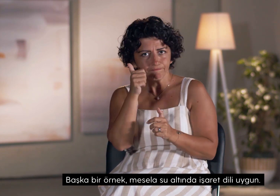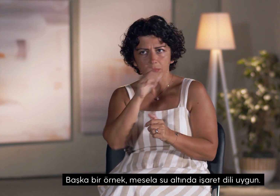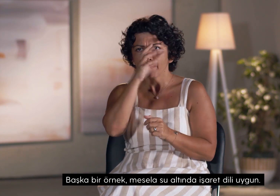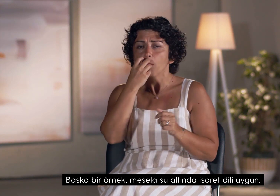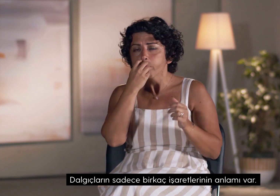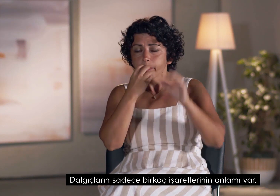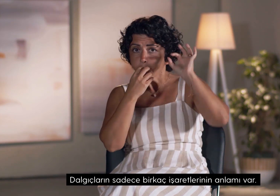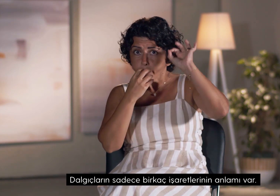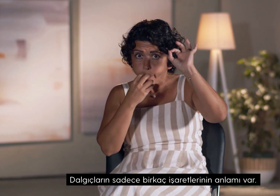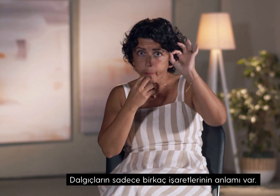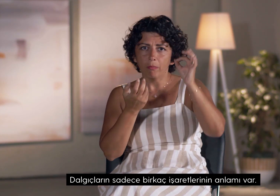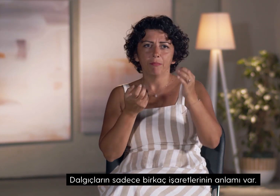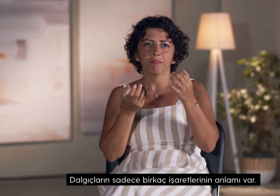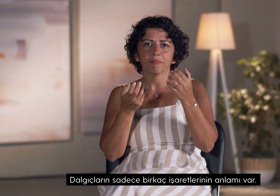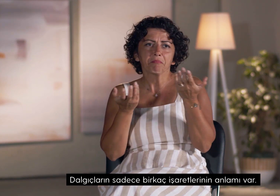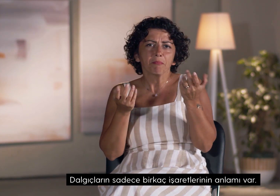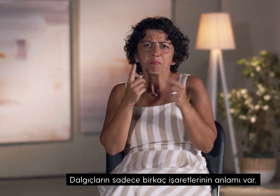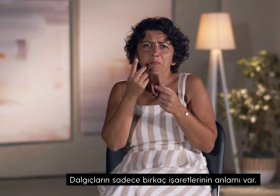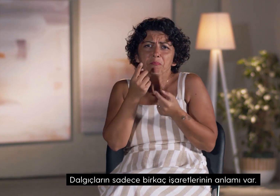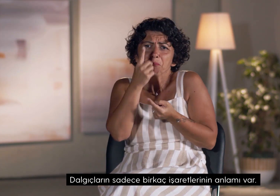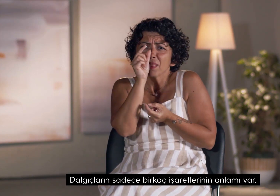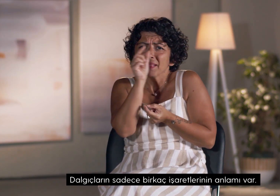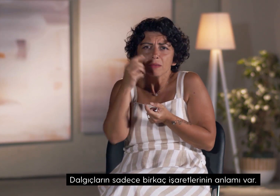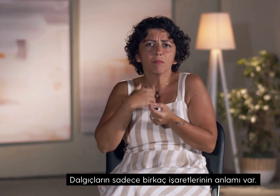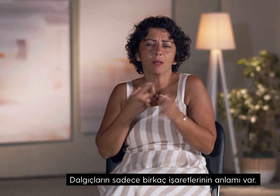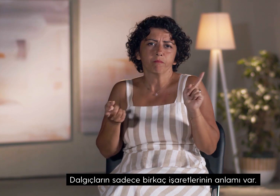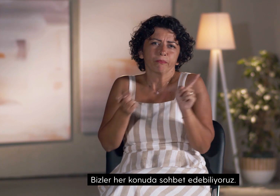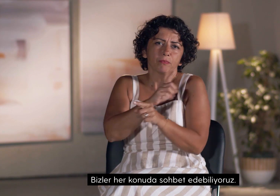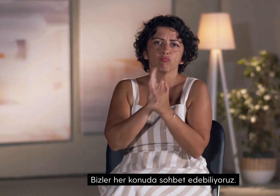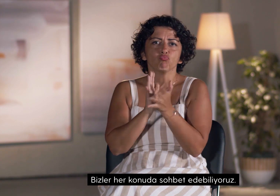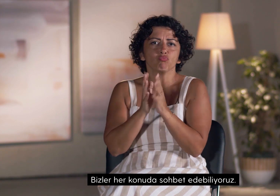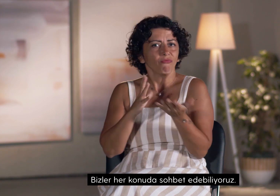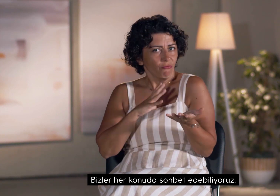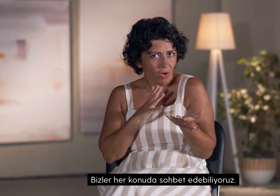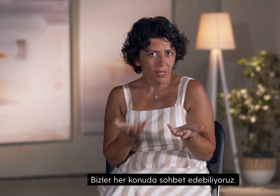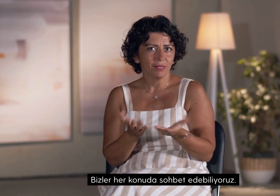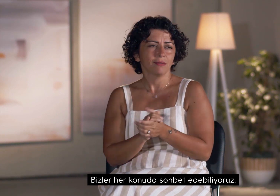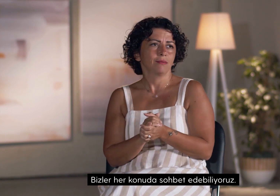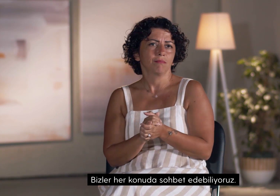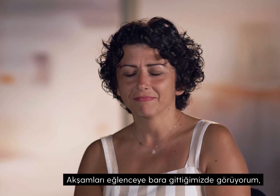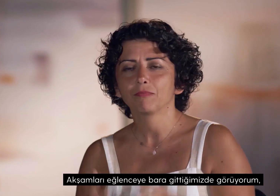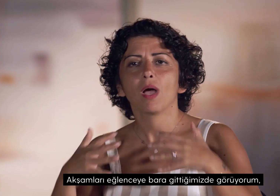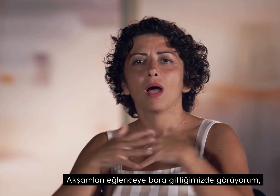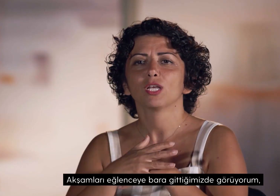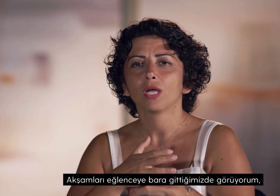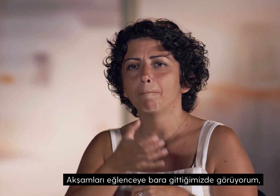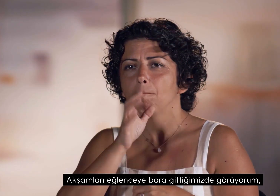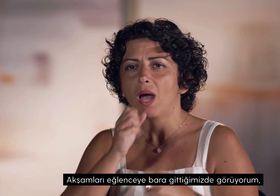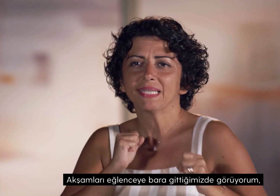uygun. Dalgıçların sadece birkaç işaretlerinin anlamı var. Bizler her konuda sohbet edebiliyoruz. Akşamları eğlenceye bara